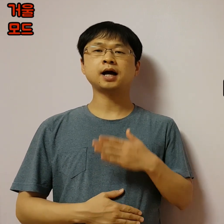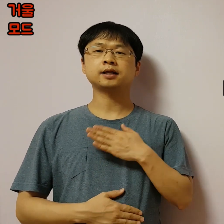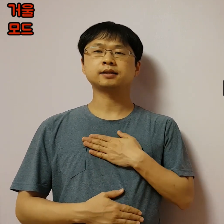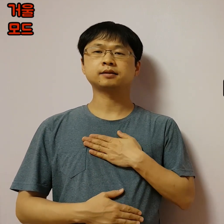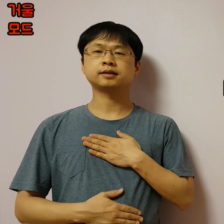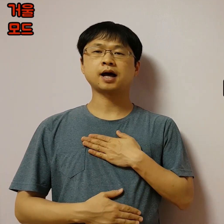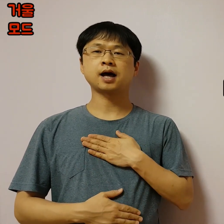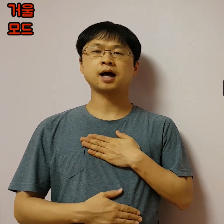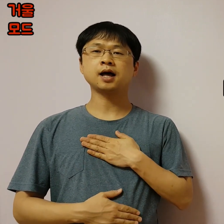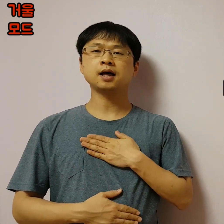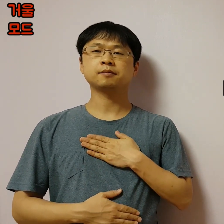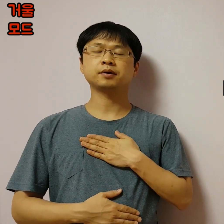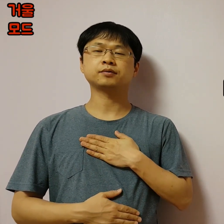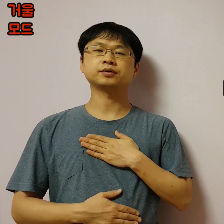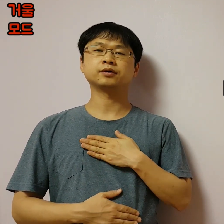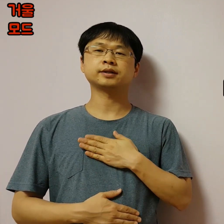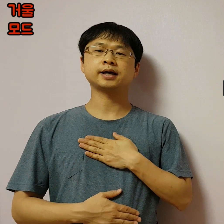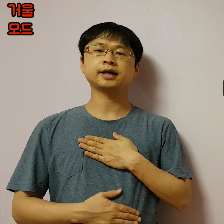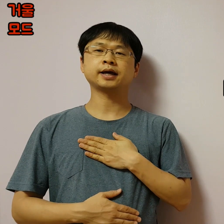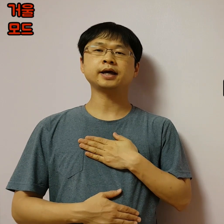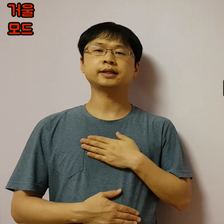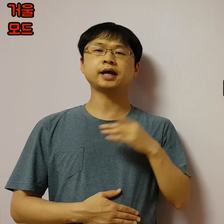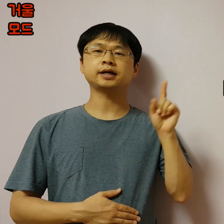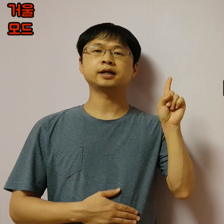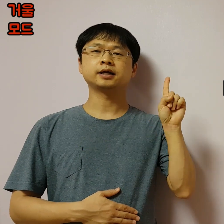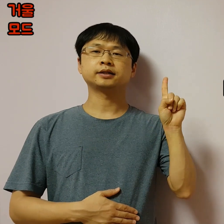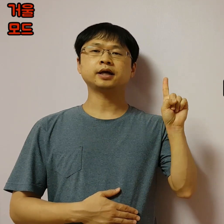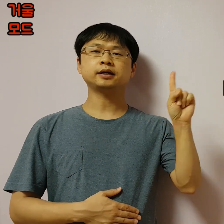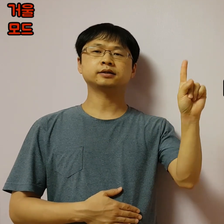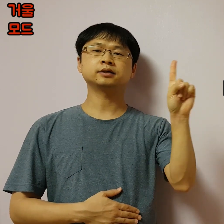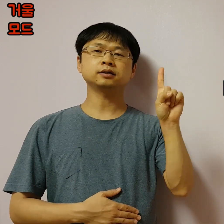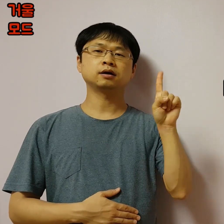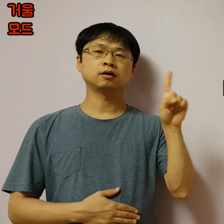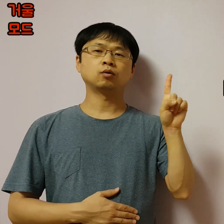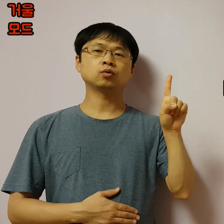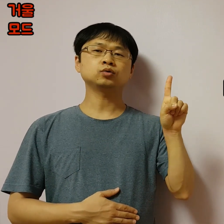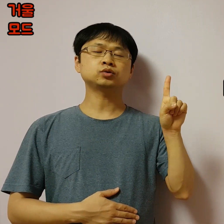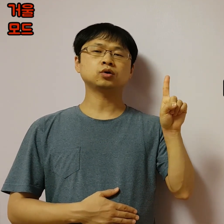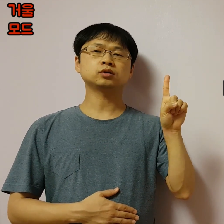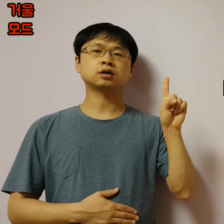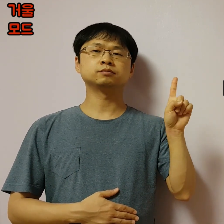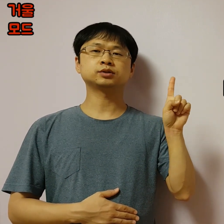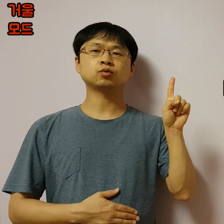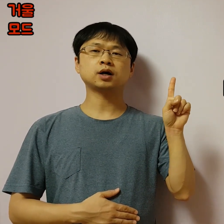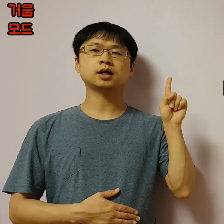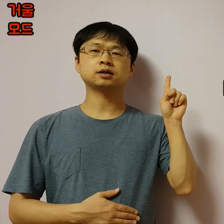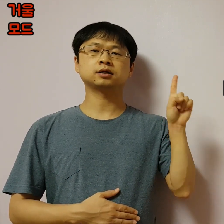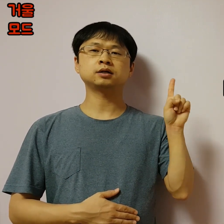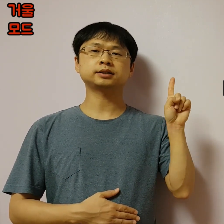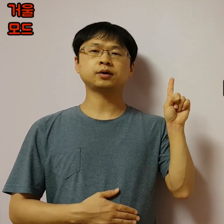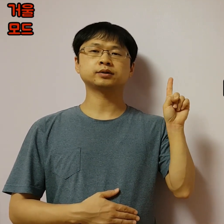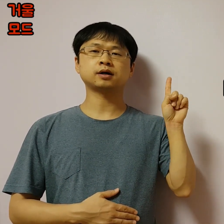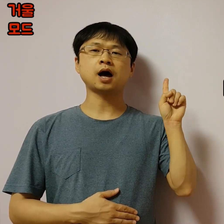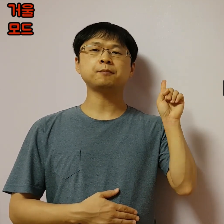다가오면입니다. 나 배웠고요. 나의 내일은 오른손 검지손가락을 세워서